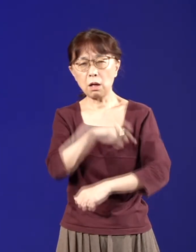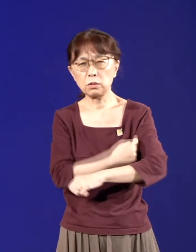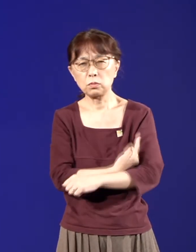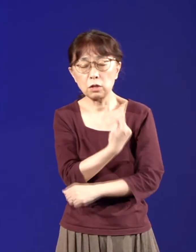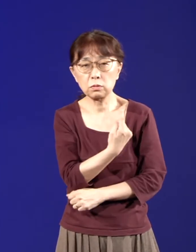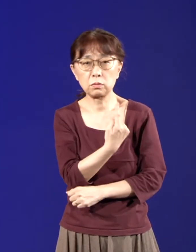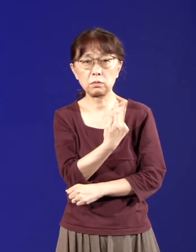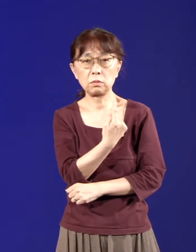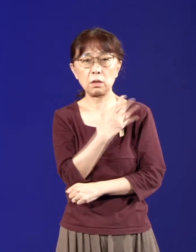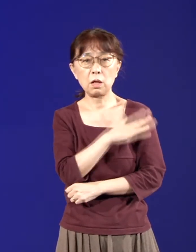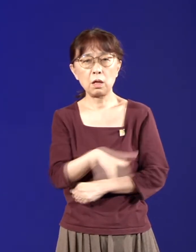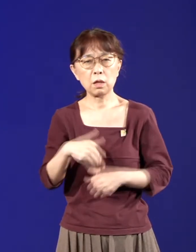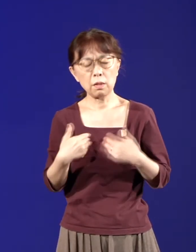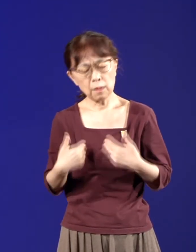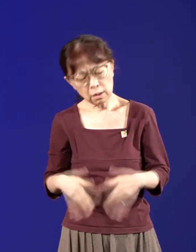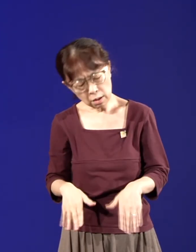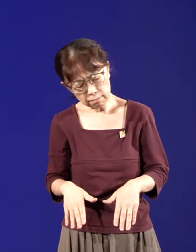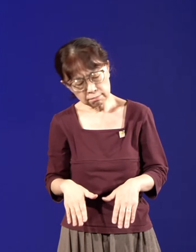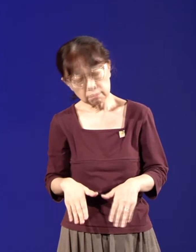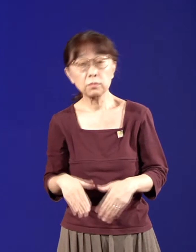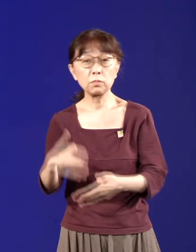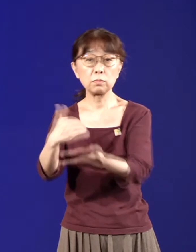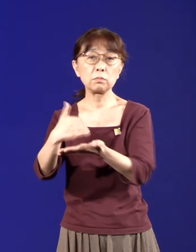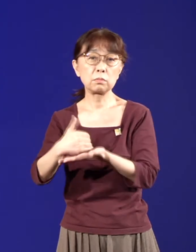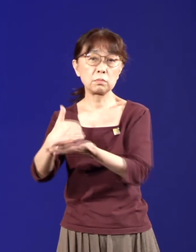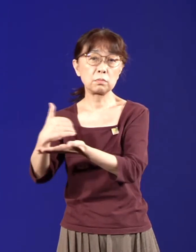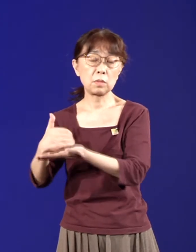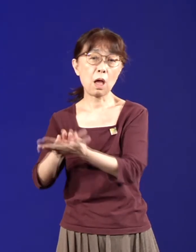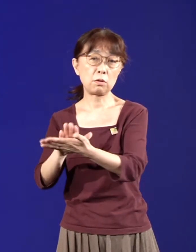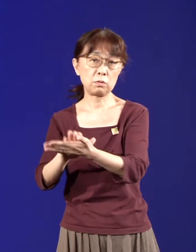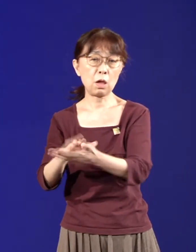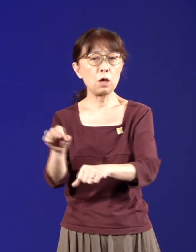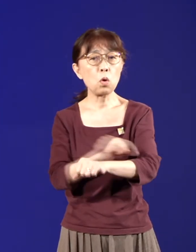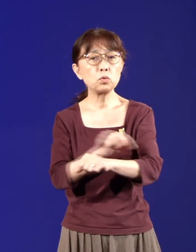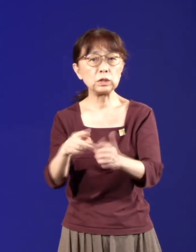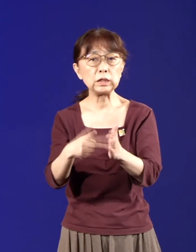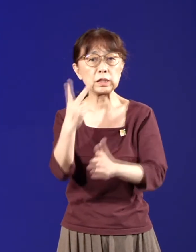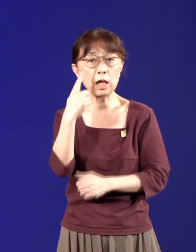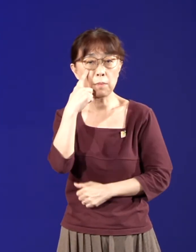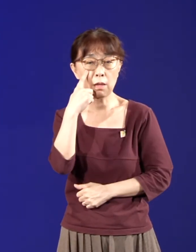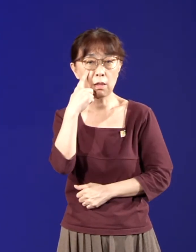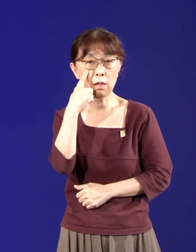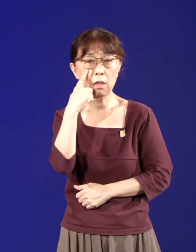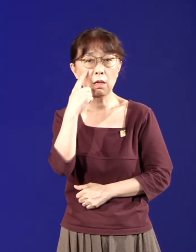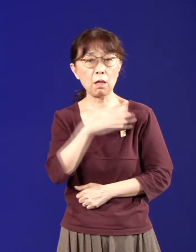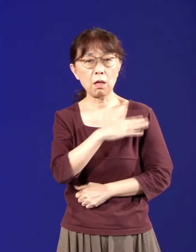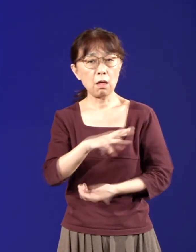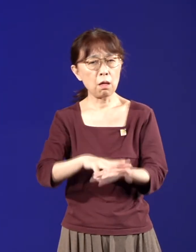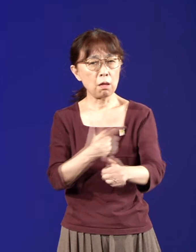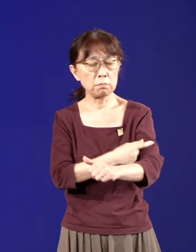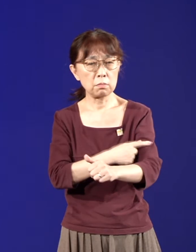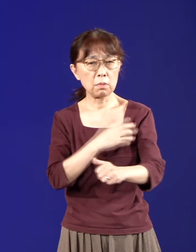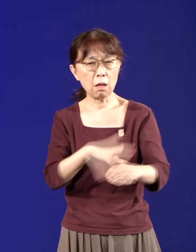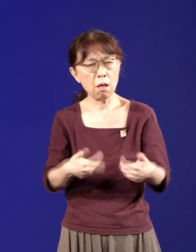倦怠感があるという方はいらっしゃいます。で、特に2回目の場合ですね、そういう反応が出る方が多